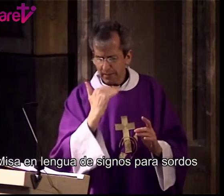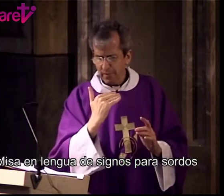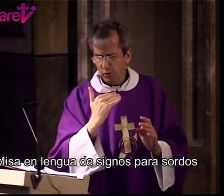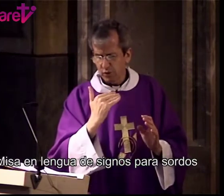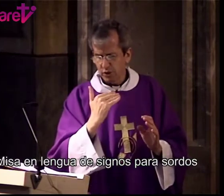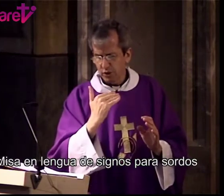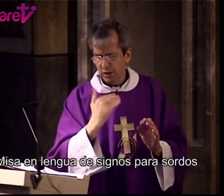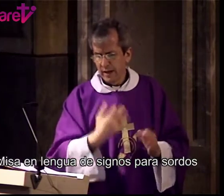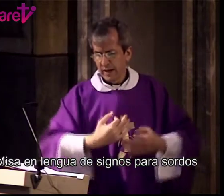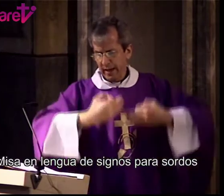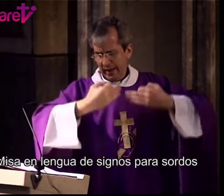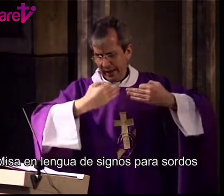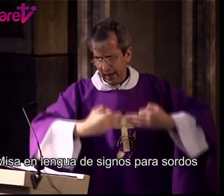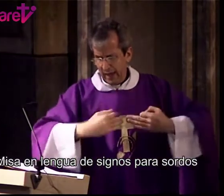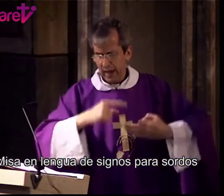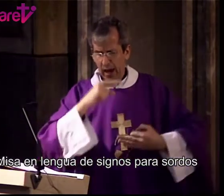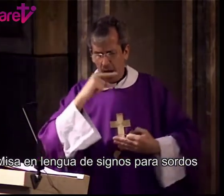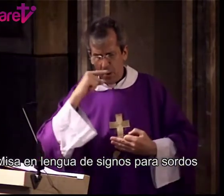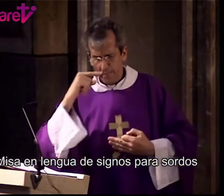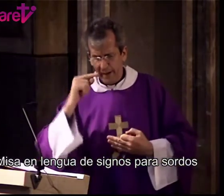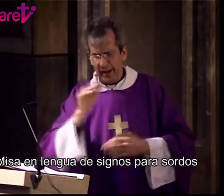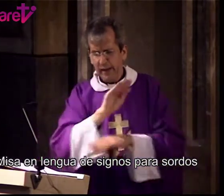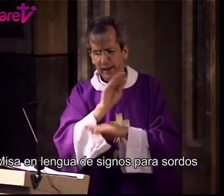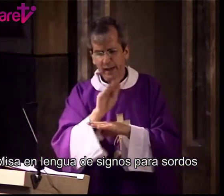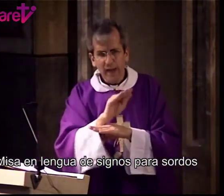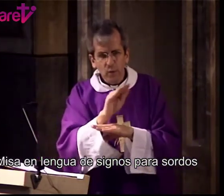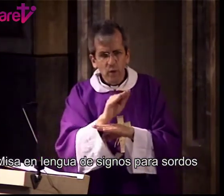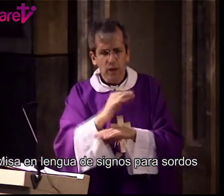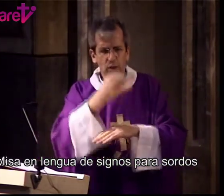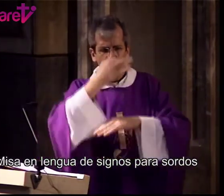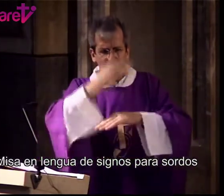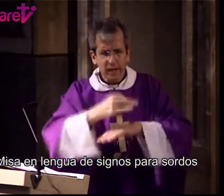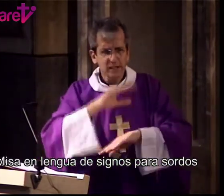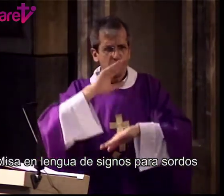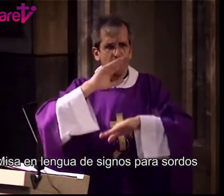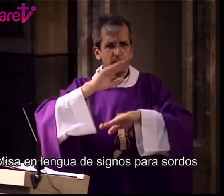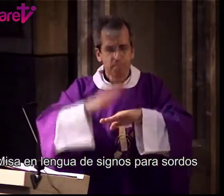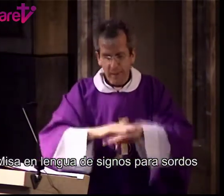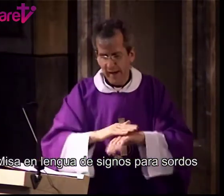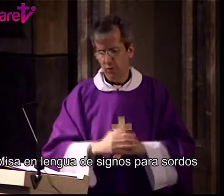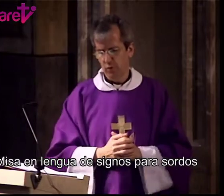sabemos que el hombre que te ha curado es pecador.